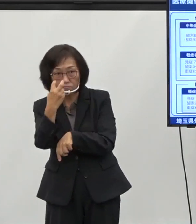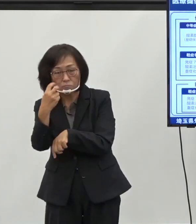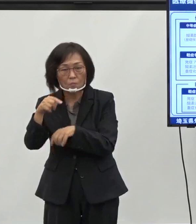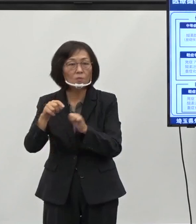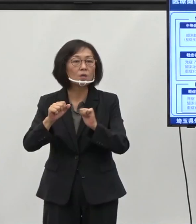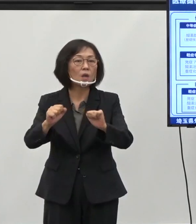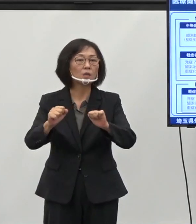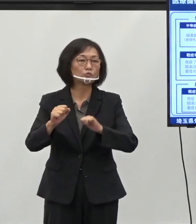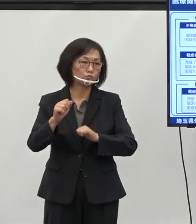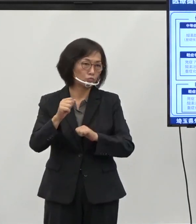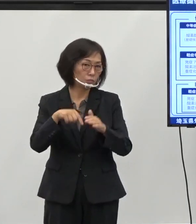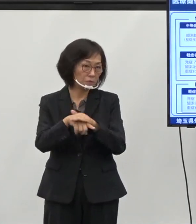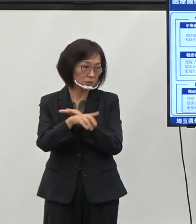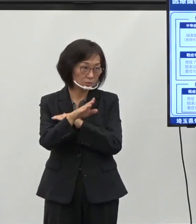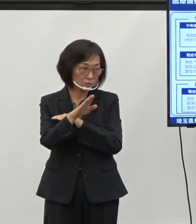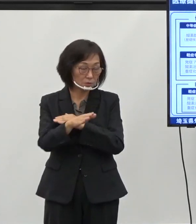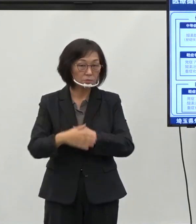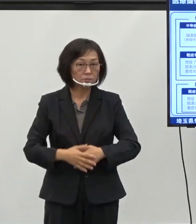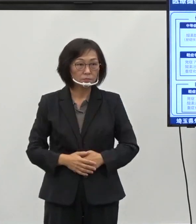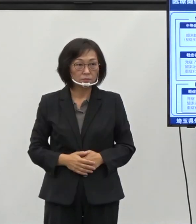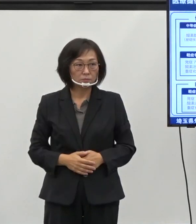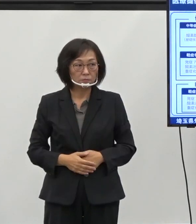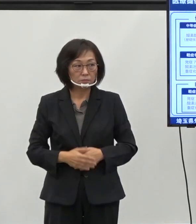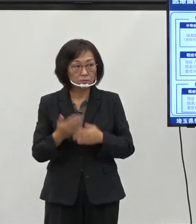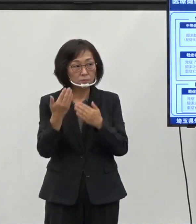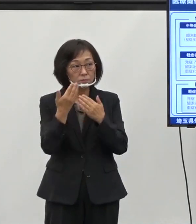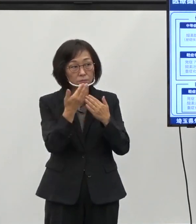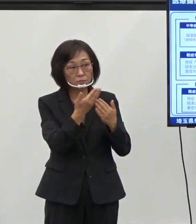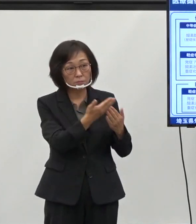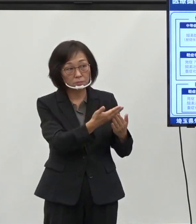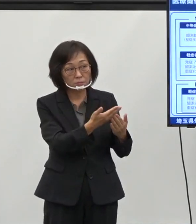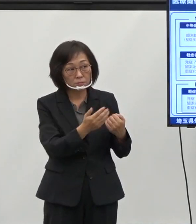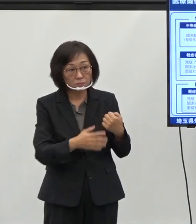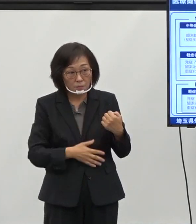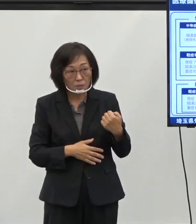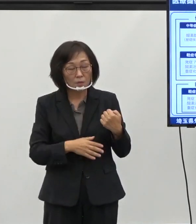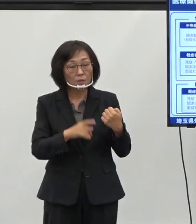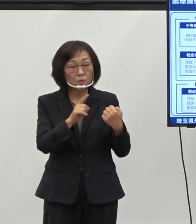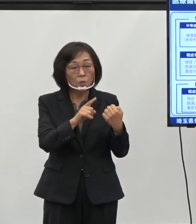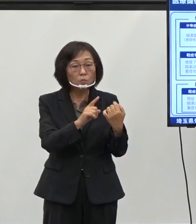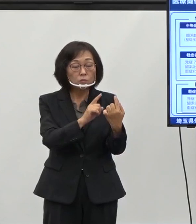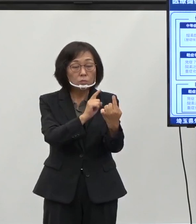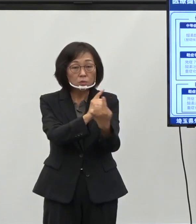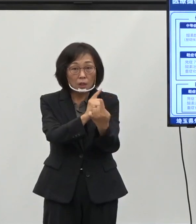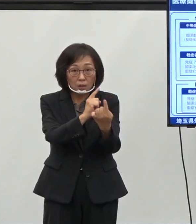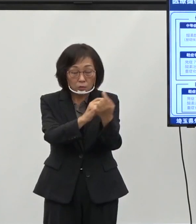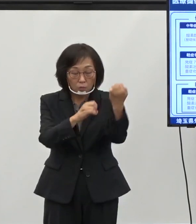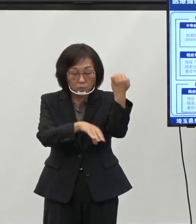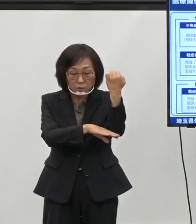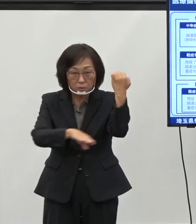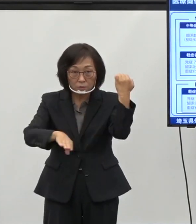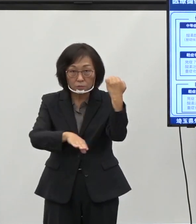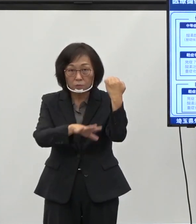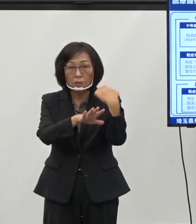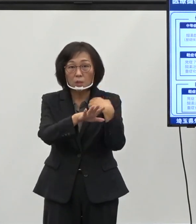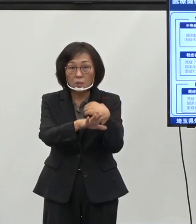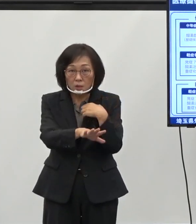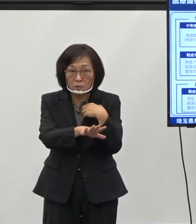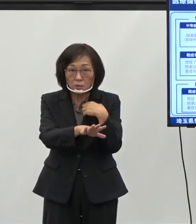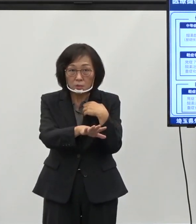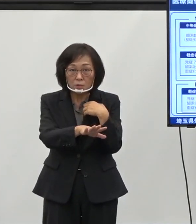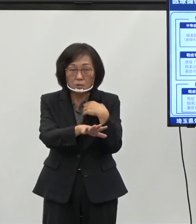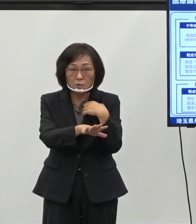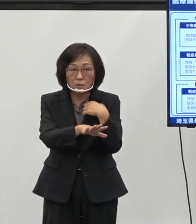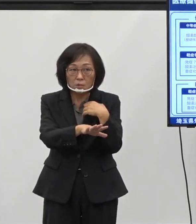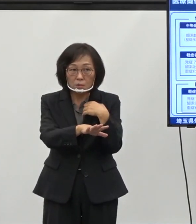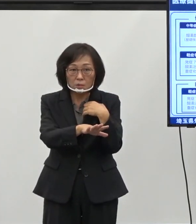ロセスを経ることになります。 じゃあこういう方だと一応選定の対象になり、まあ、もしかし、まあ、必要